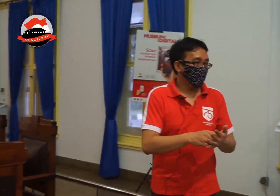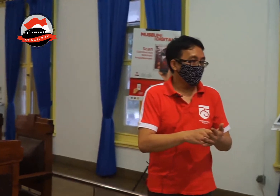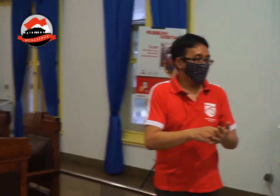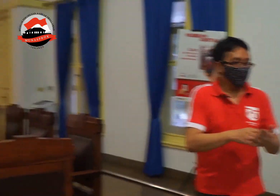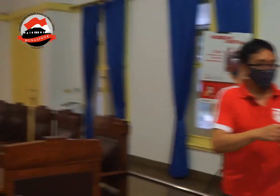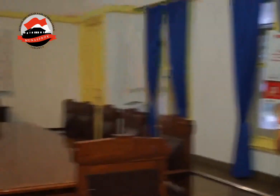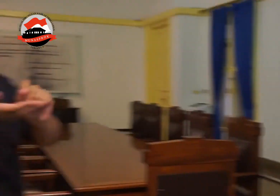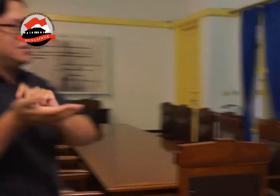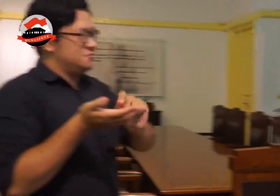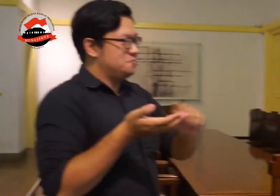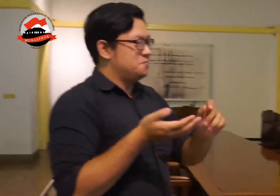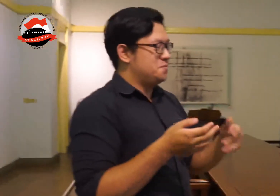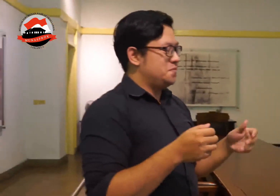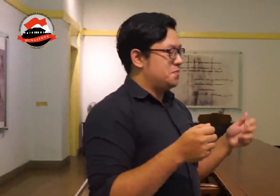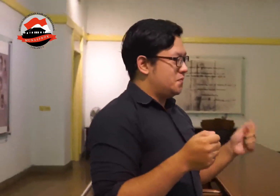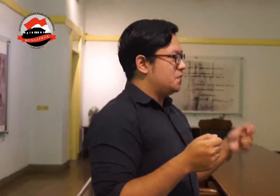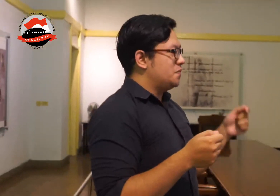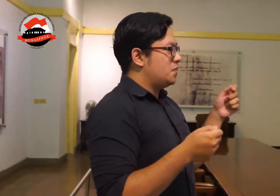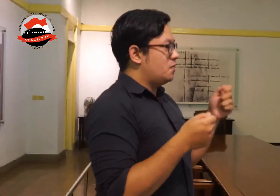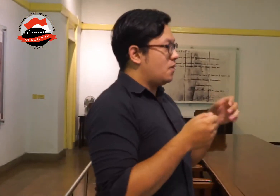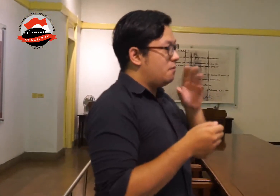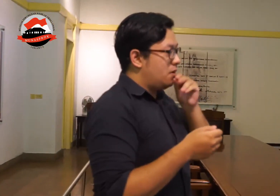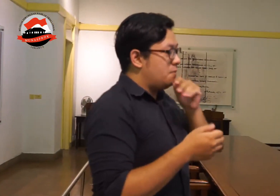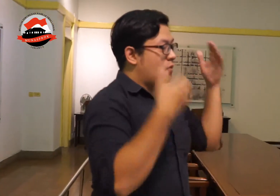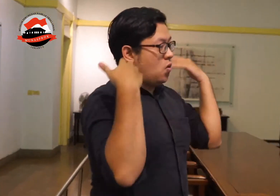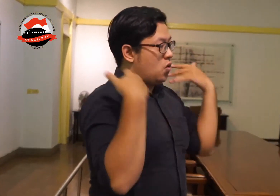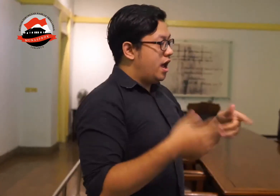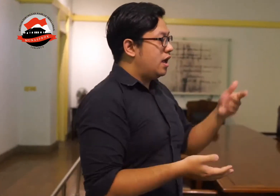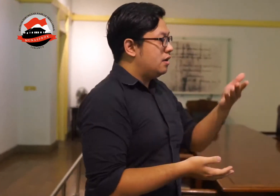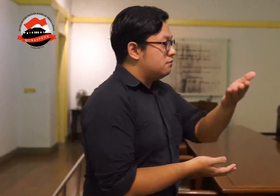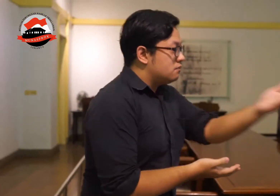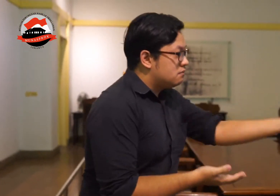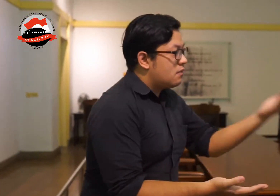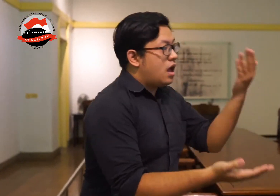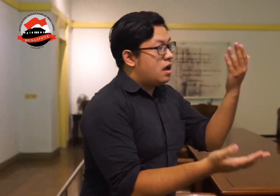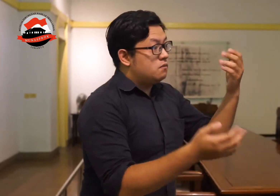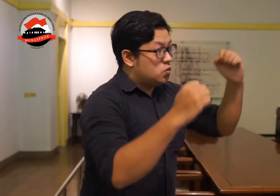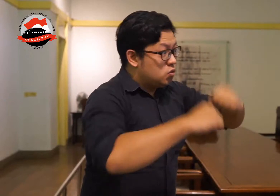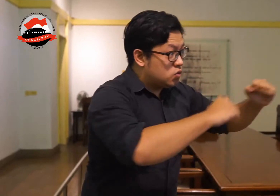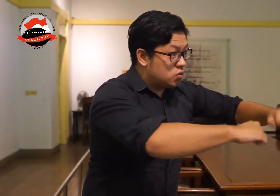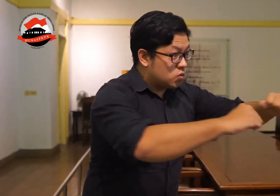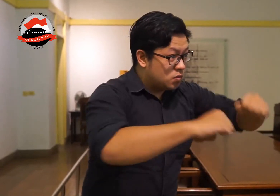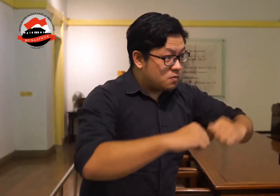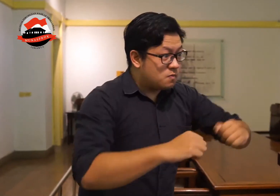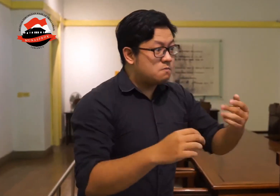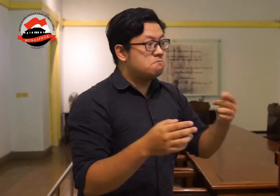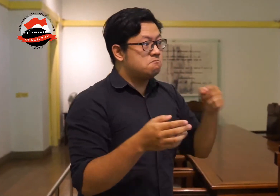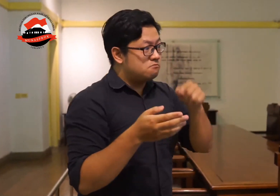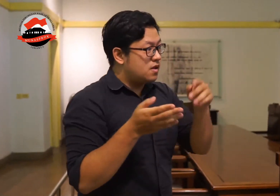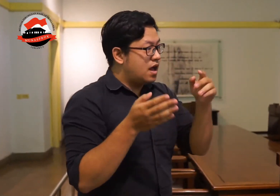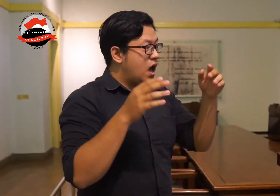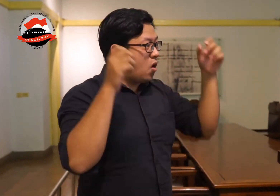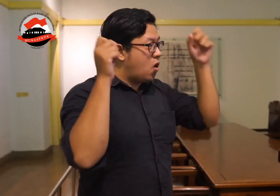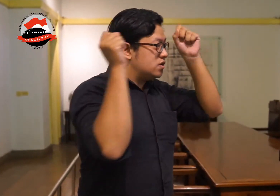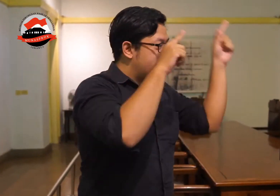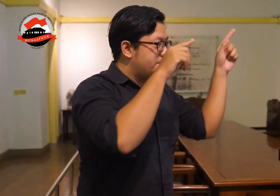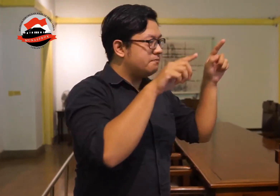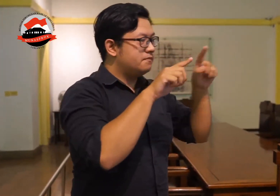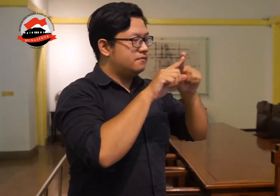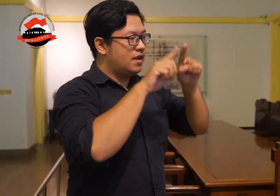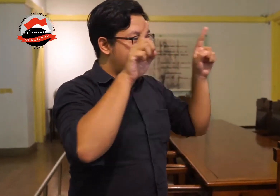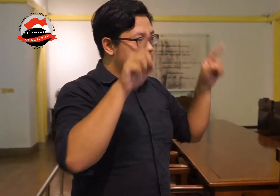tuliskan. Bung Karno meminta persetujuan kepada seluruh yang hadir apakah naskah konsep yang